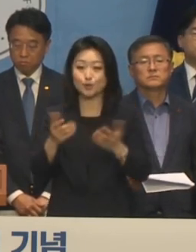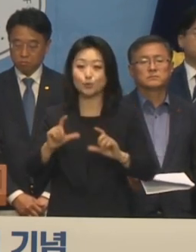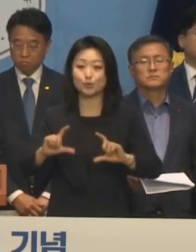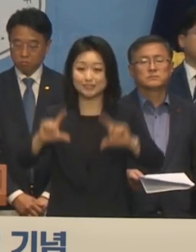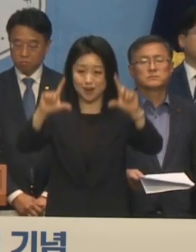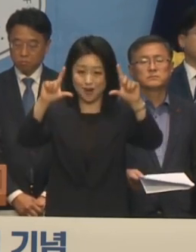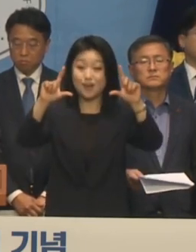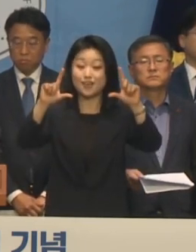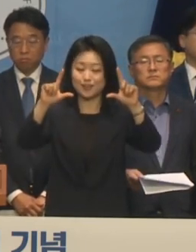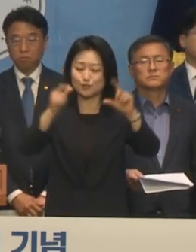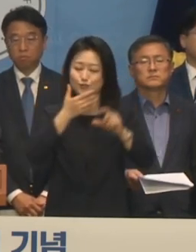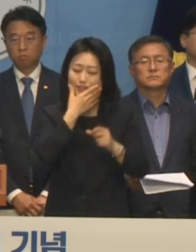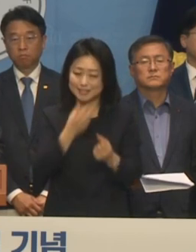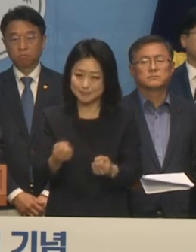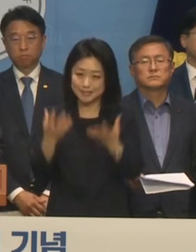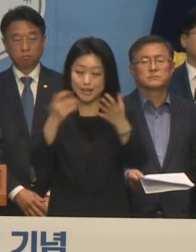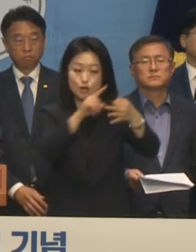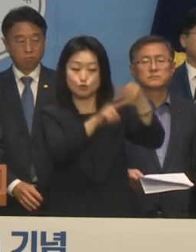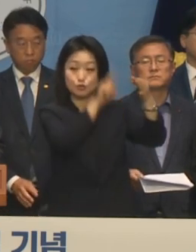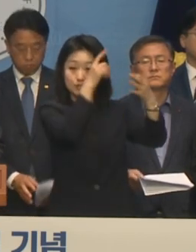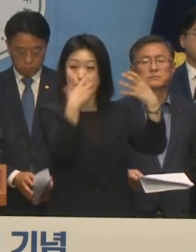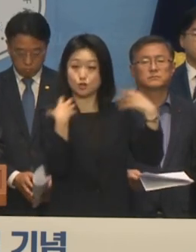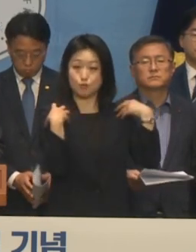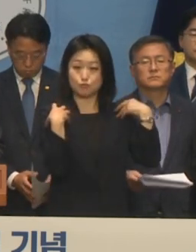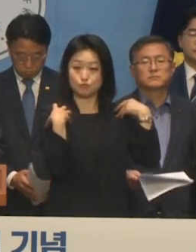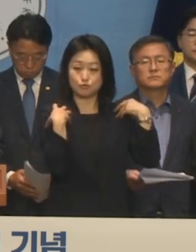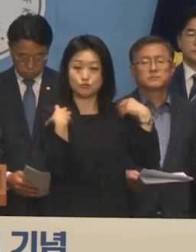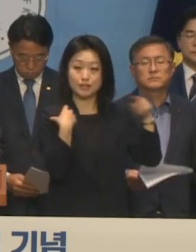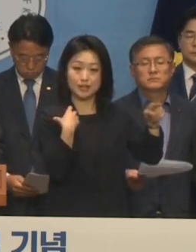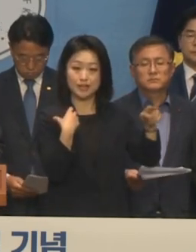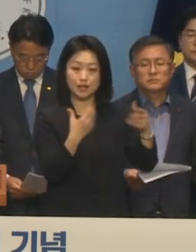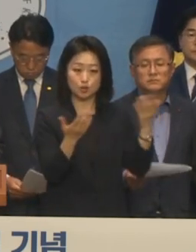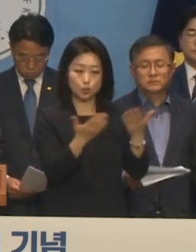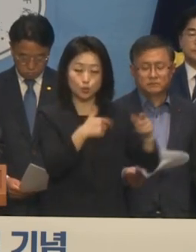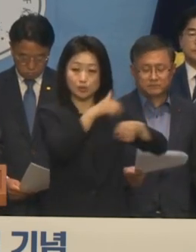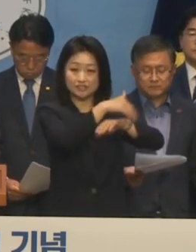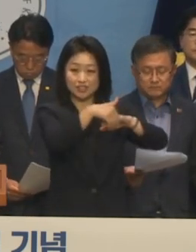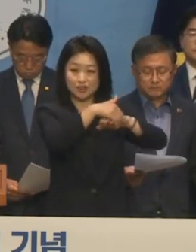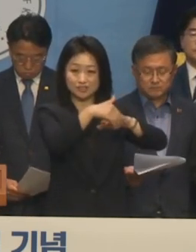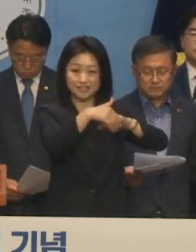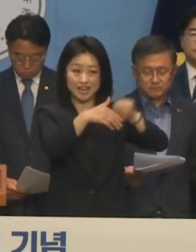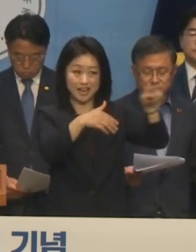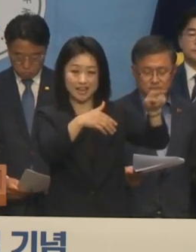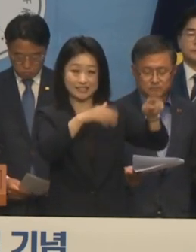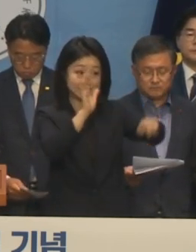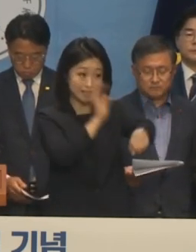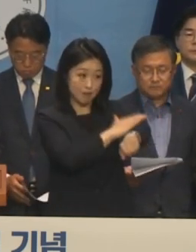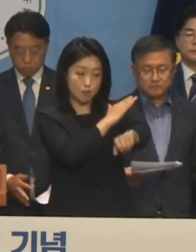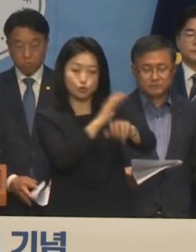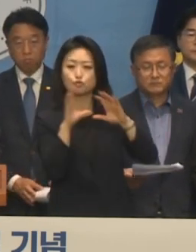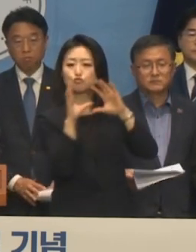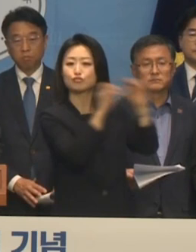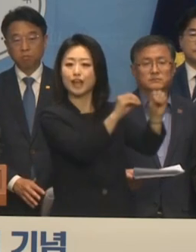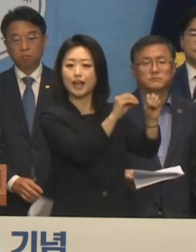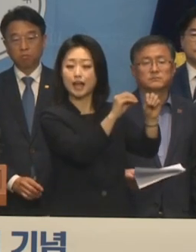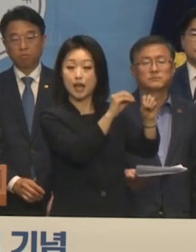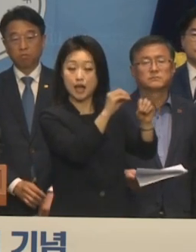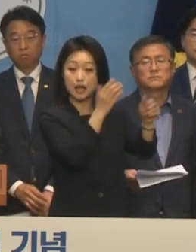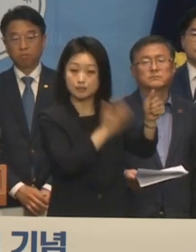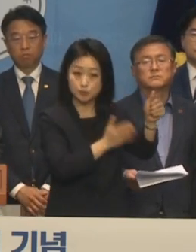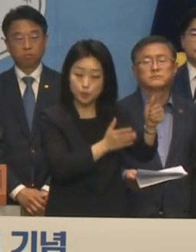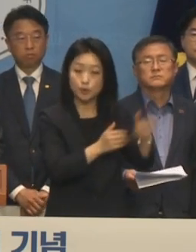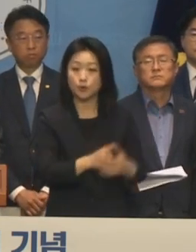축하드립니다. 윤석열 정부의 퇴행적인 반노동정책을 반드시 중단시키고 모든